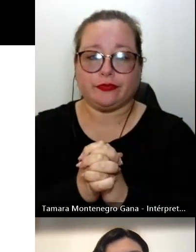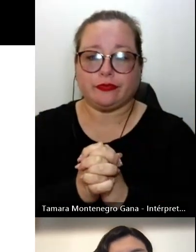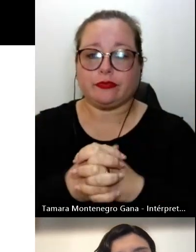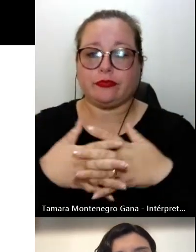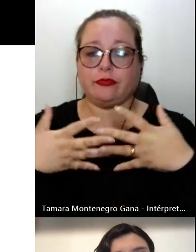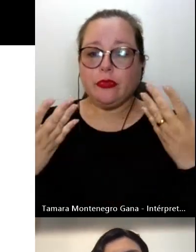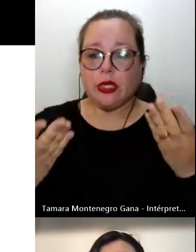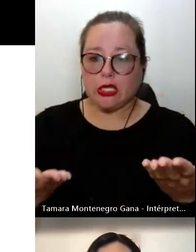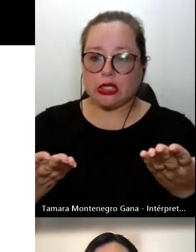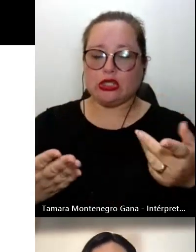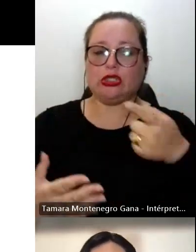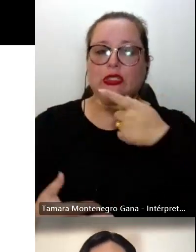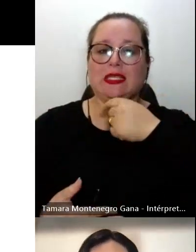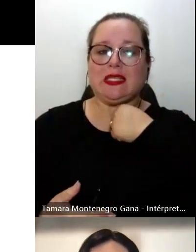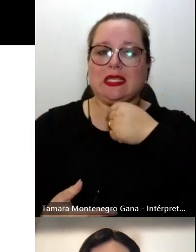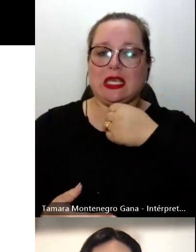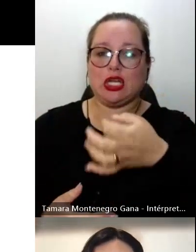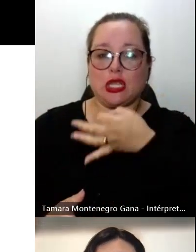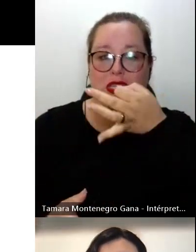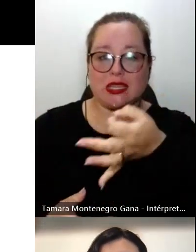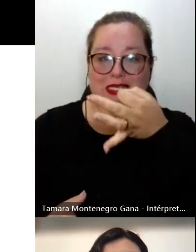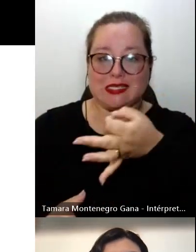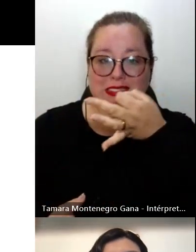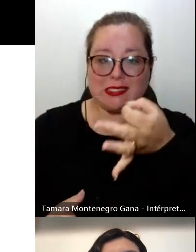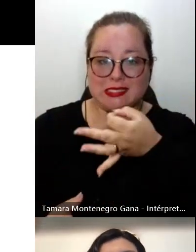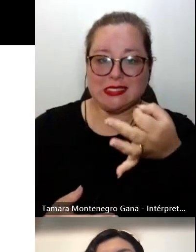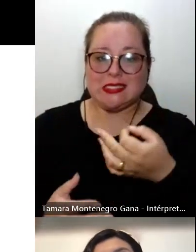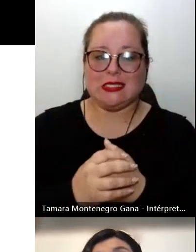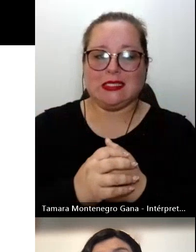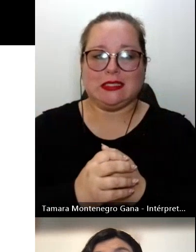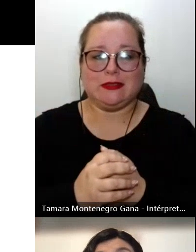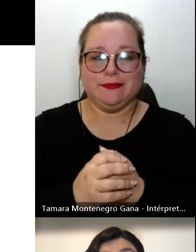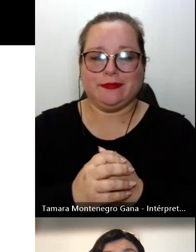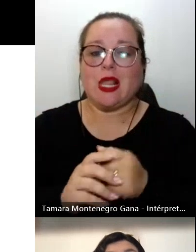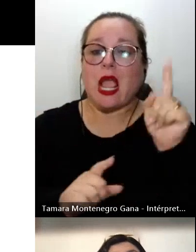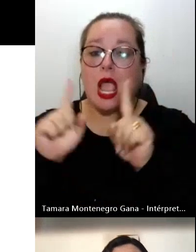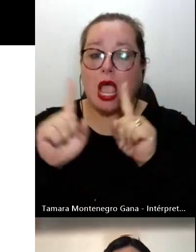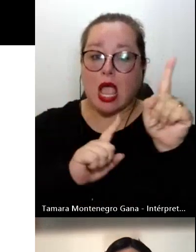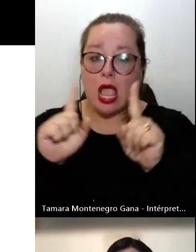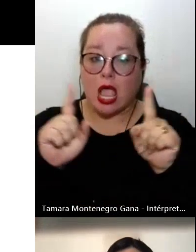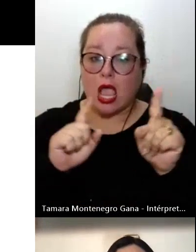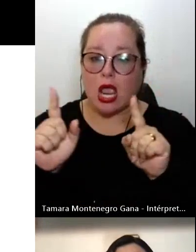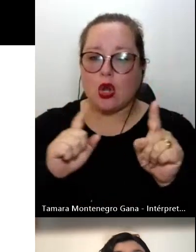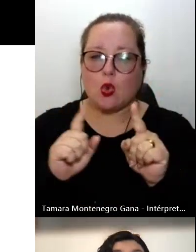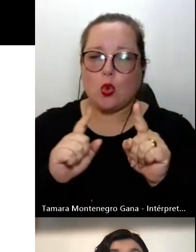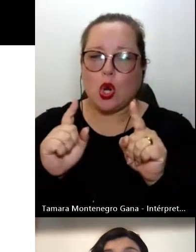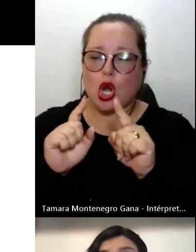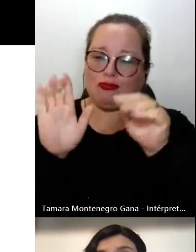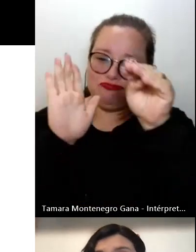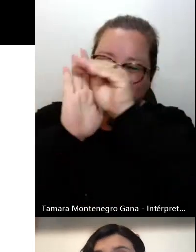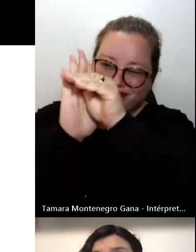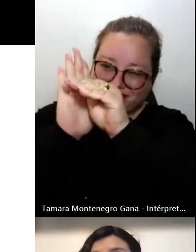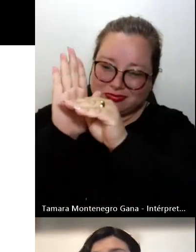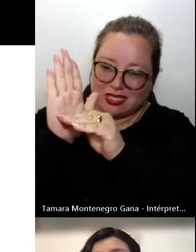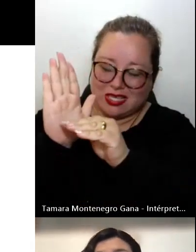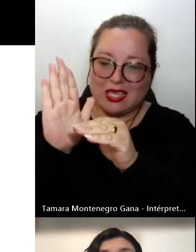Entonces, quisiera mencionarles algunos de estos principios que además